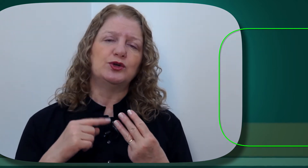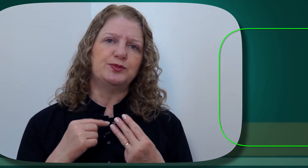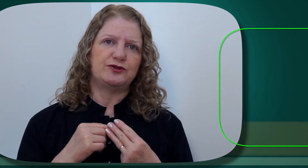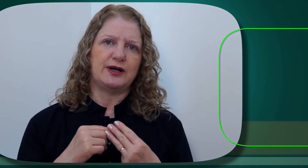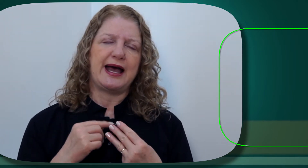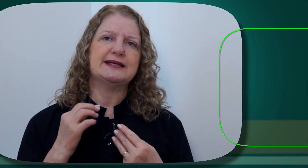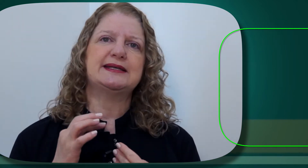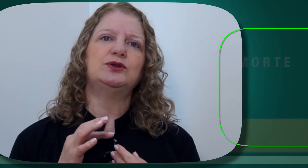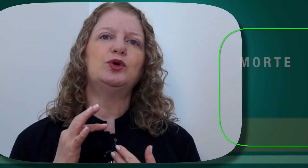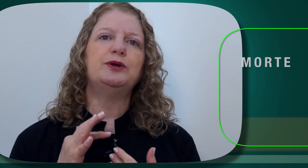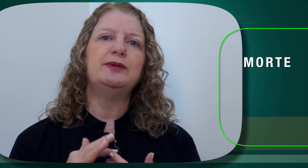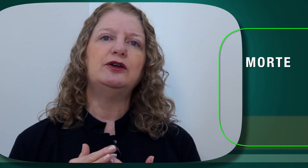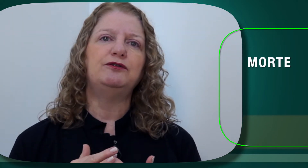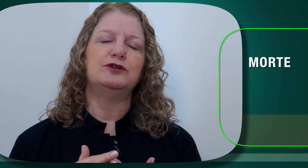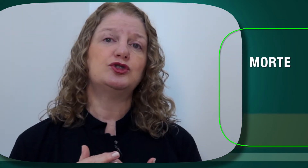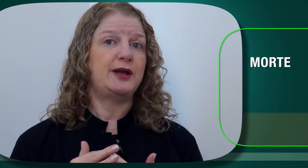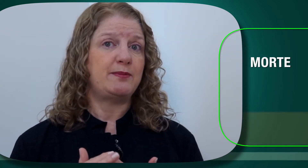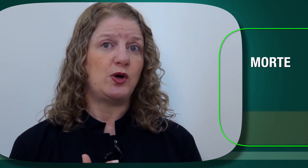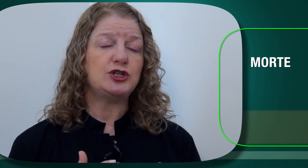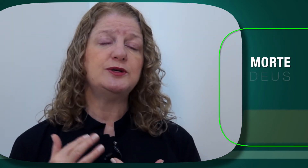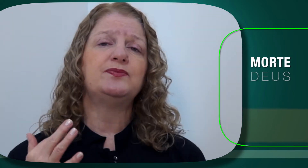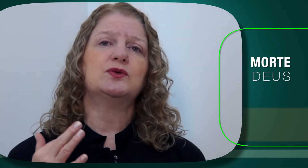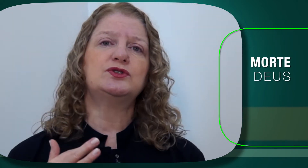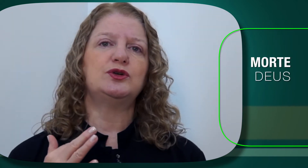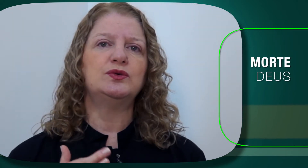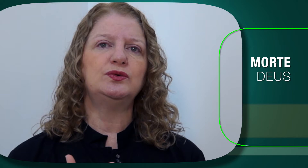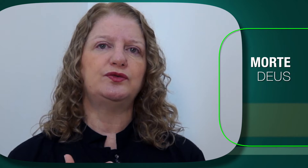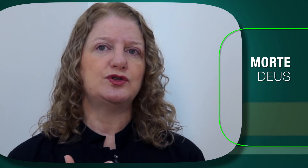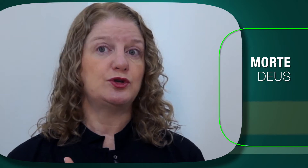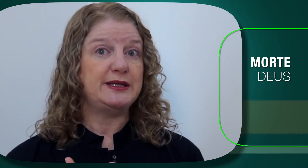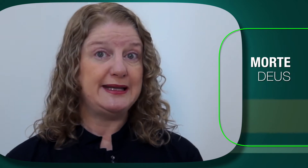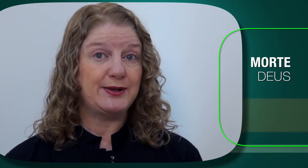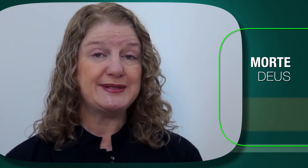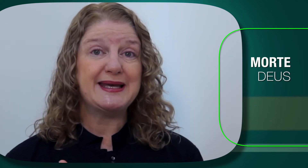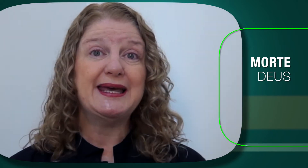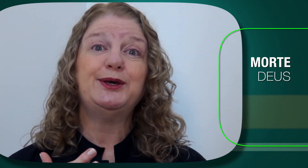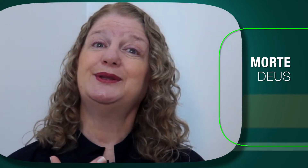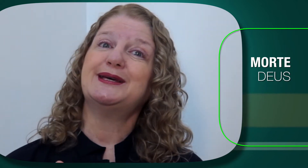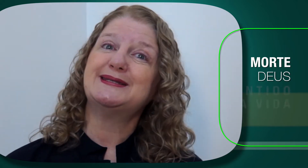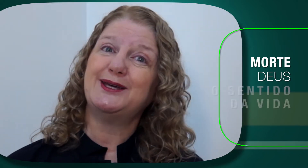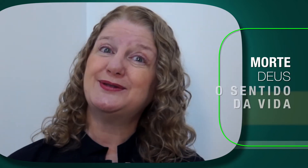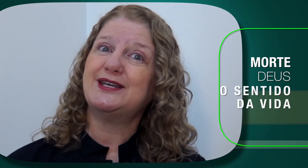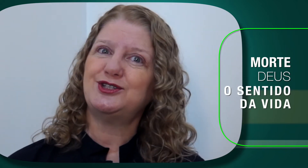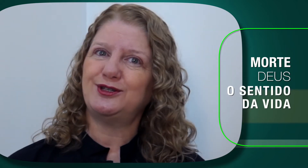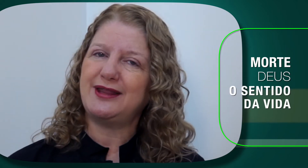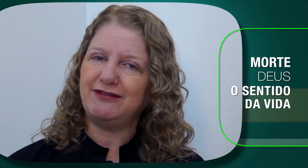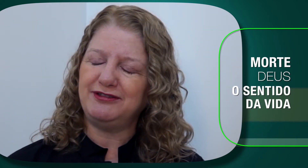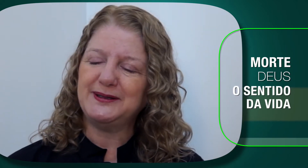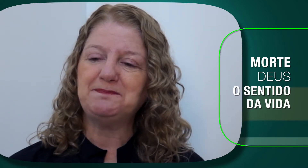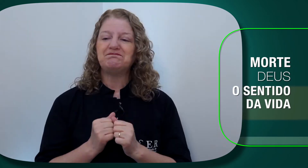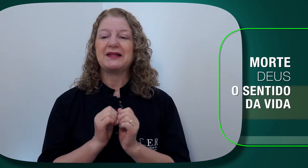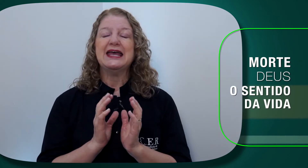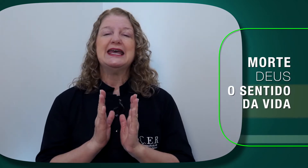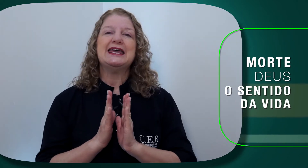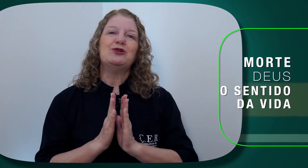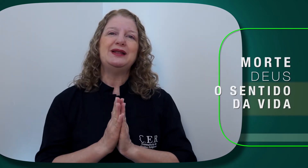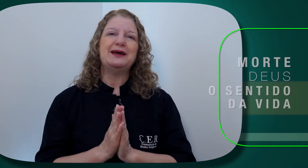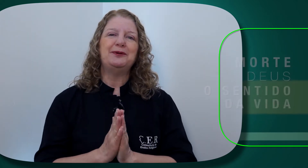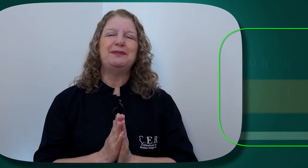grupos focais, sendo que o primeiro foi sobre a morte, o segundo foi sobre Deus e o terceiro, o sentido da vida. E aí eu me lembro